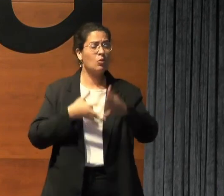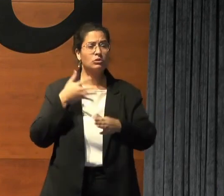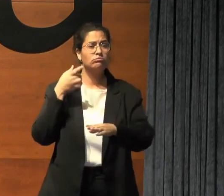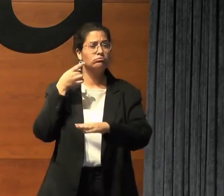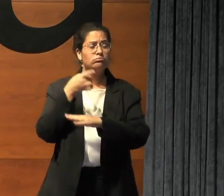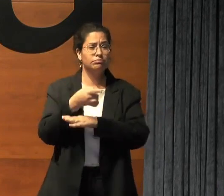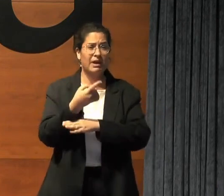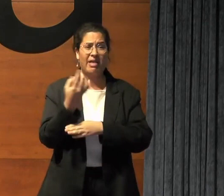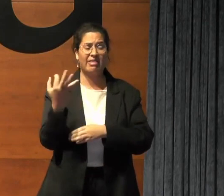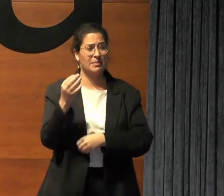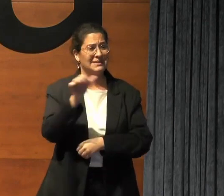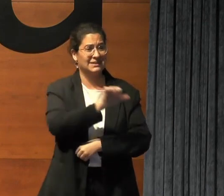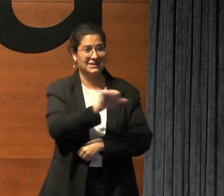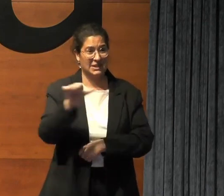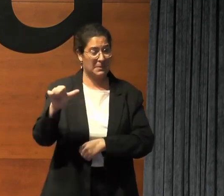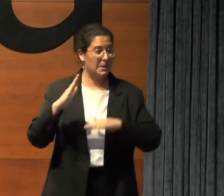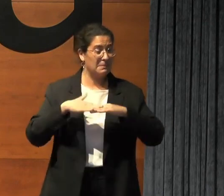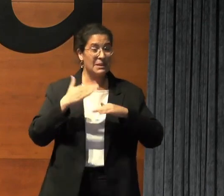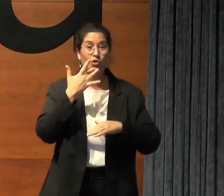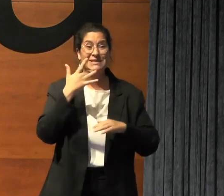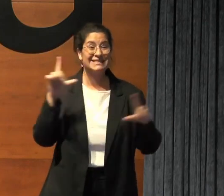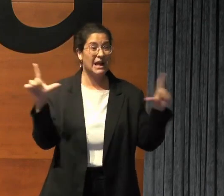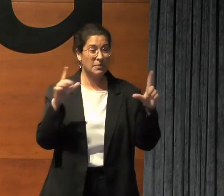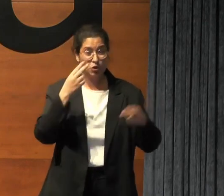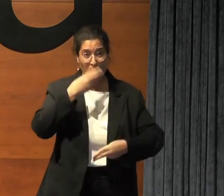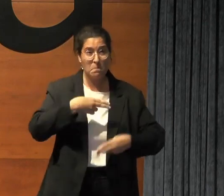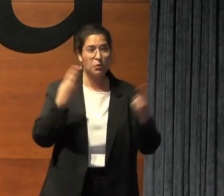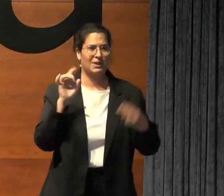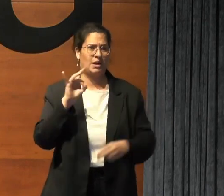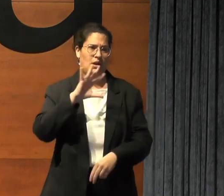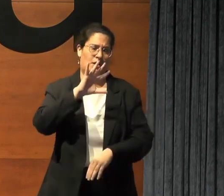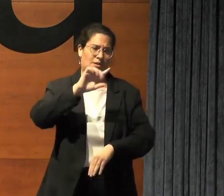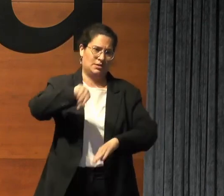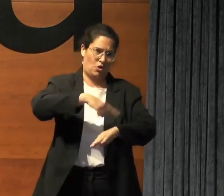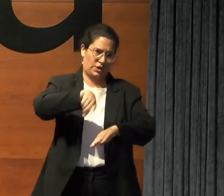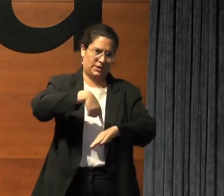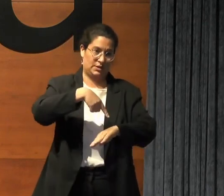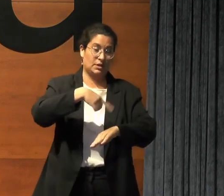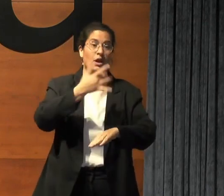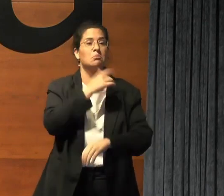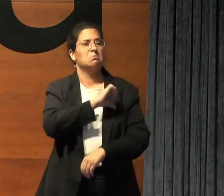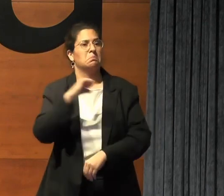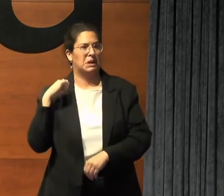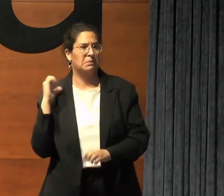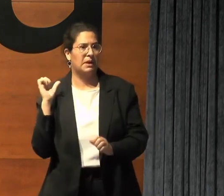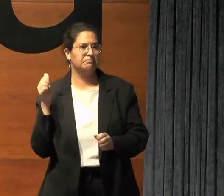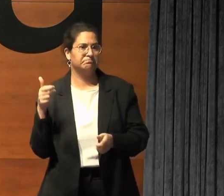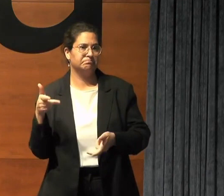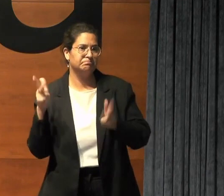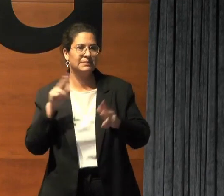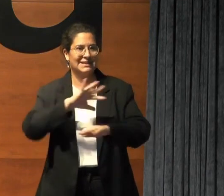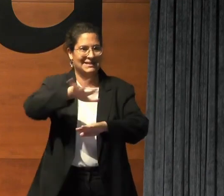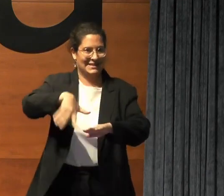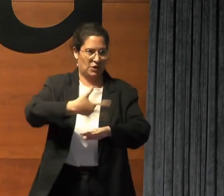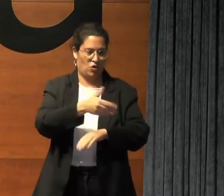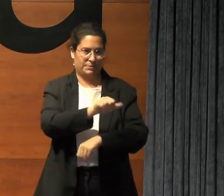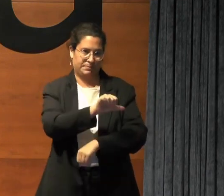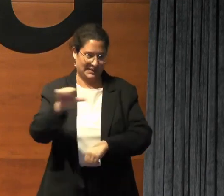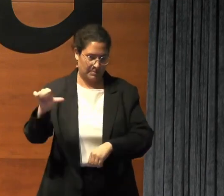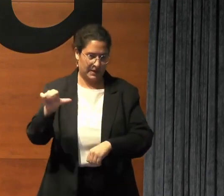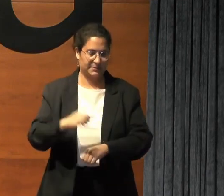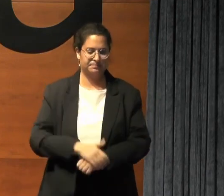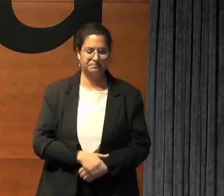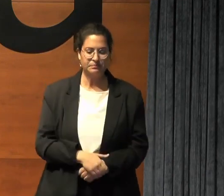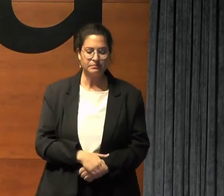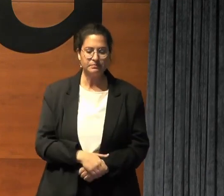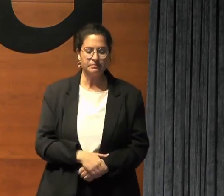la incorporación de la lengua de signos. De manera que en televisión pública tenía que tener presencia de un total